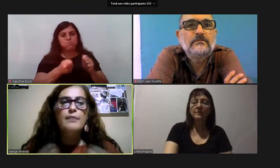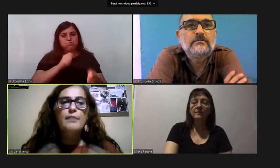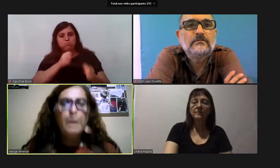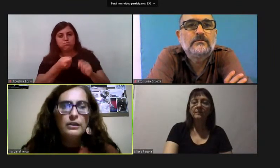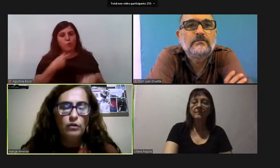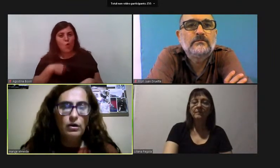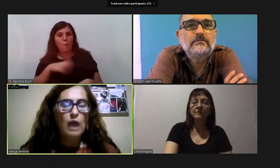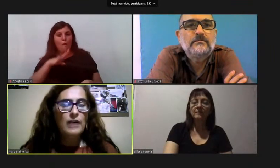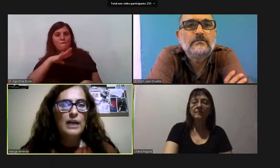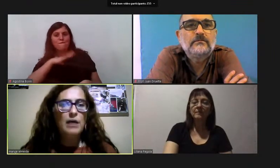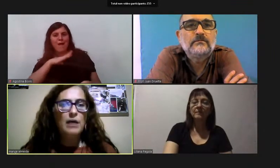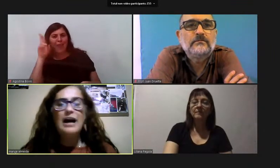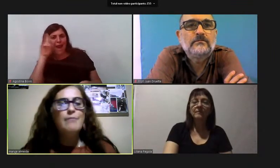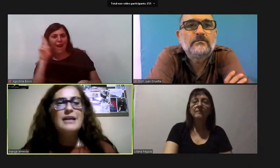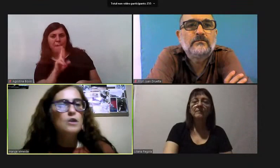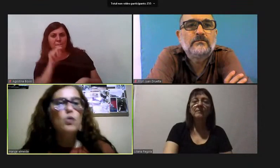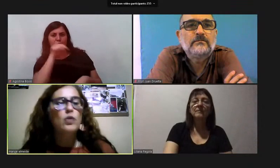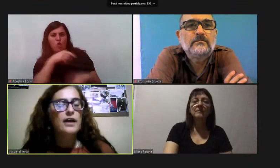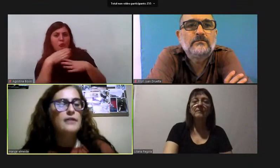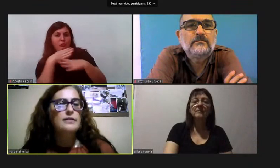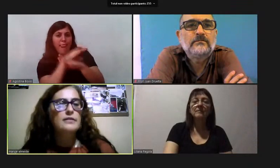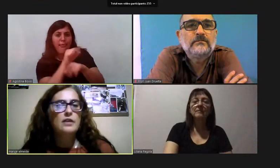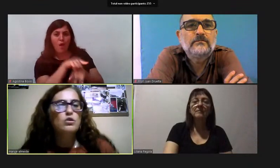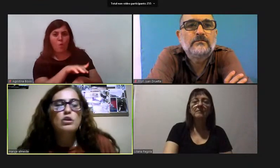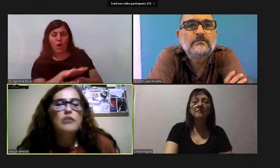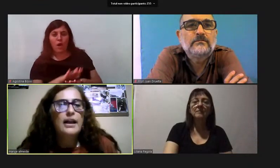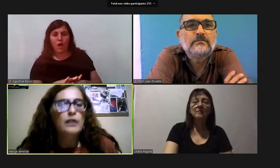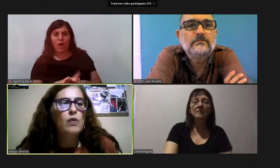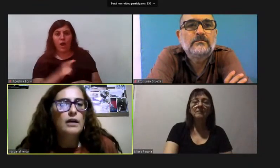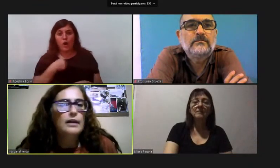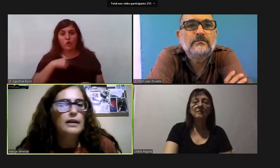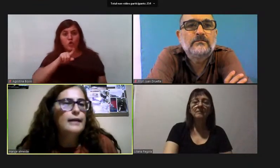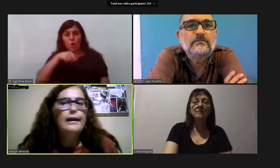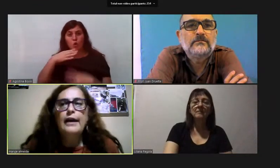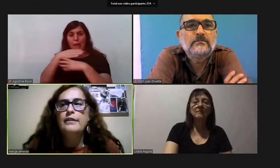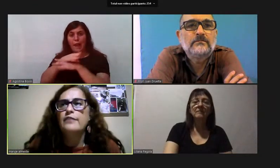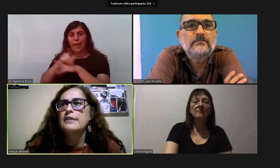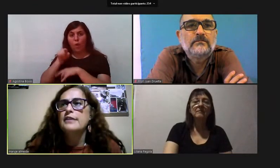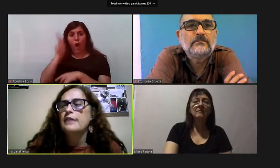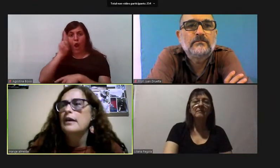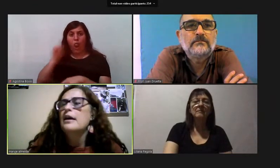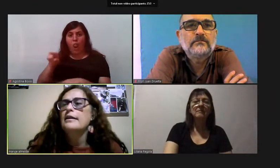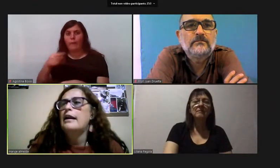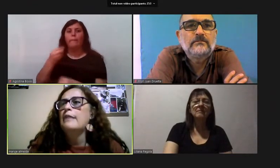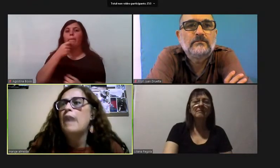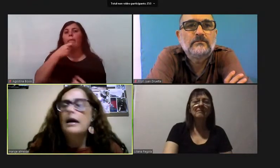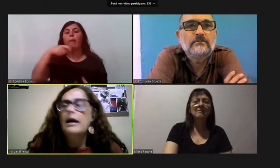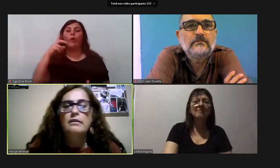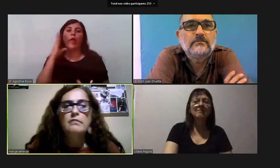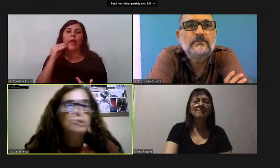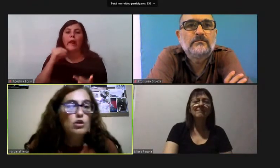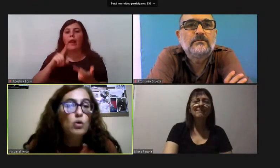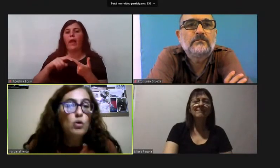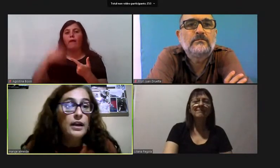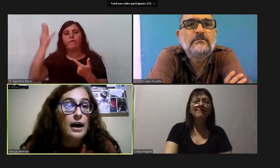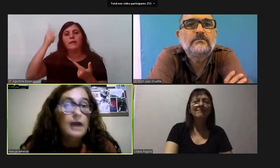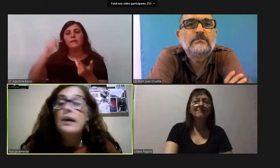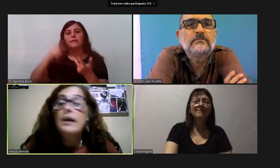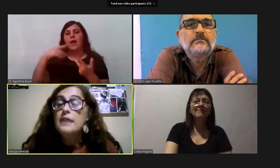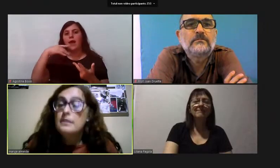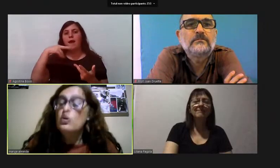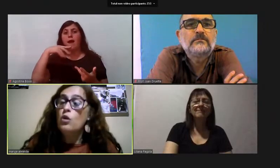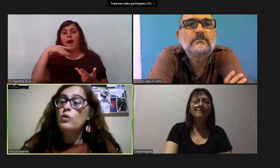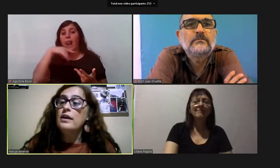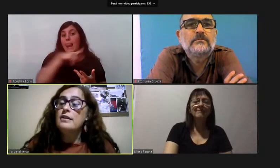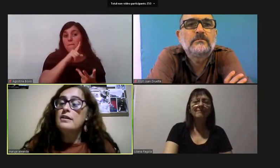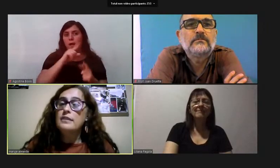el respeto a una lengua. Jamás se nos ocurriría decir eso de otra lengua, del inglés, del francés, del alemán, no se nos ocurriría. Y